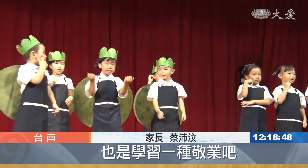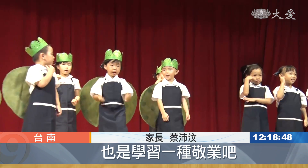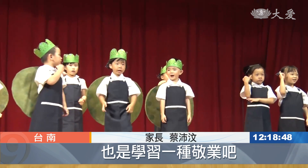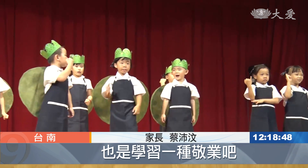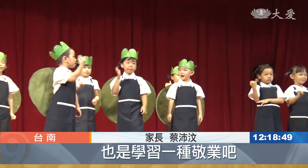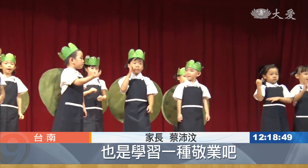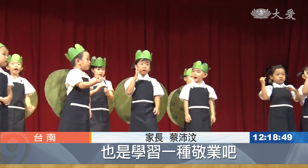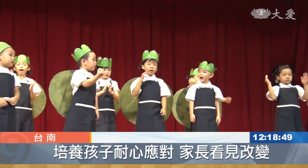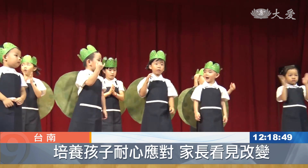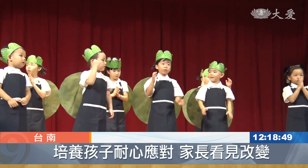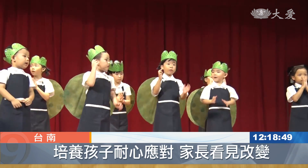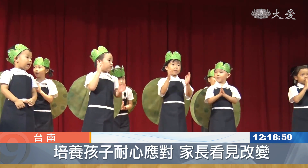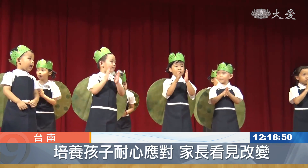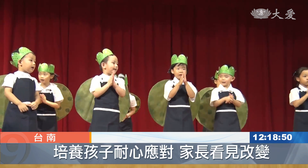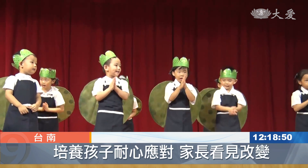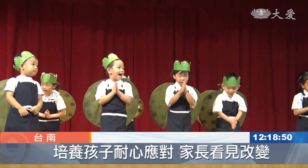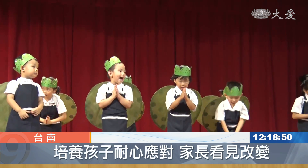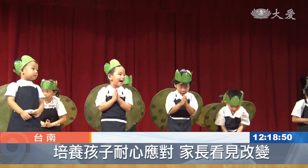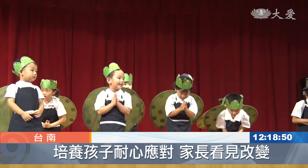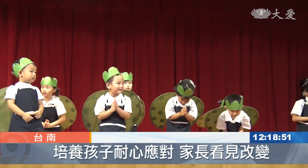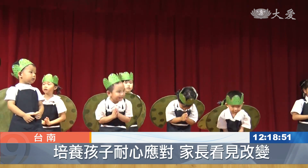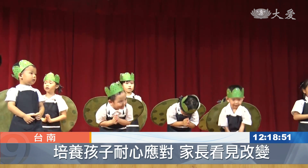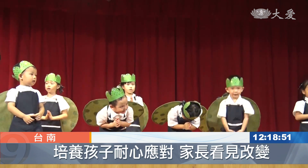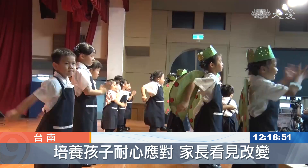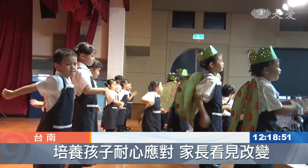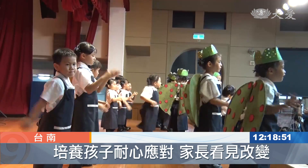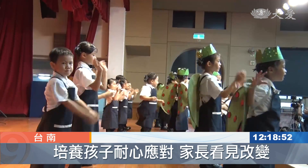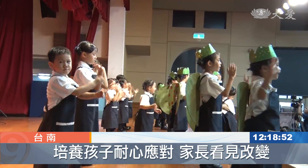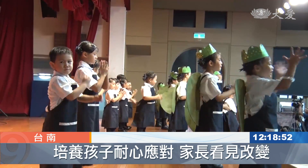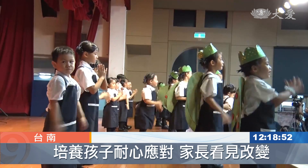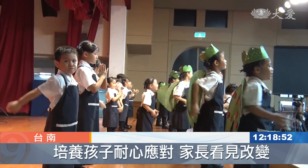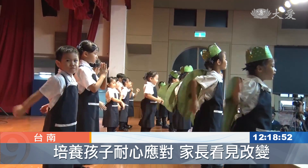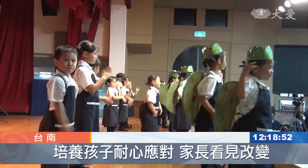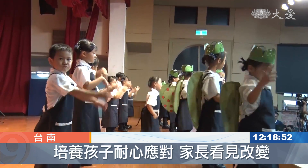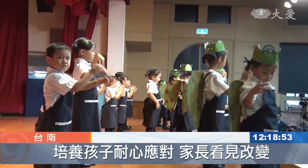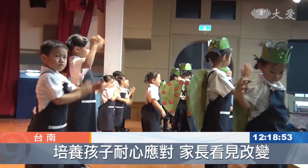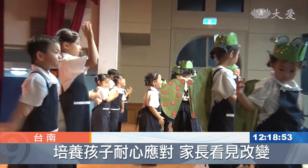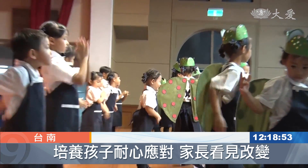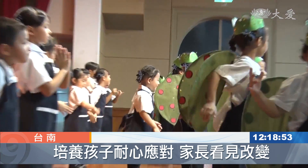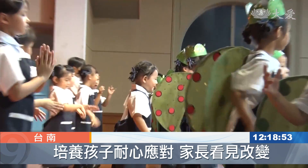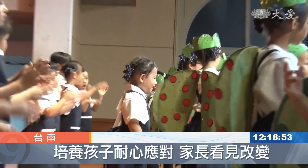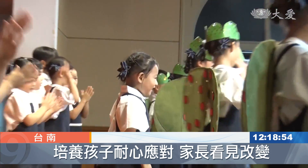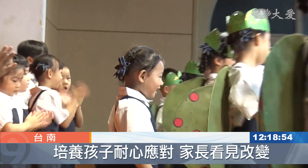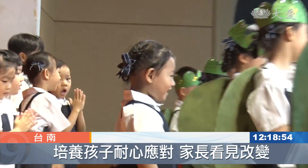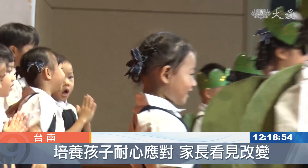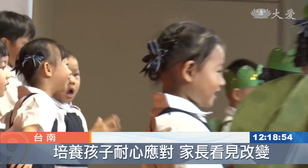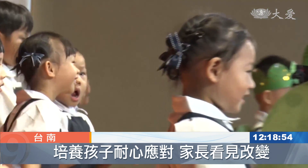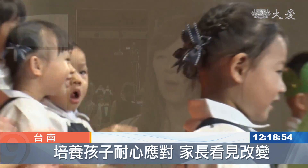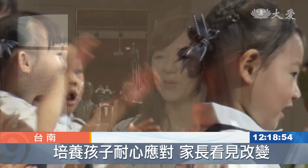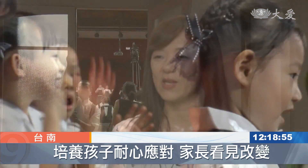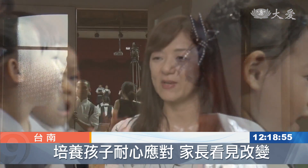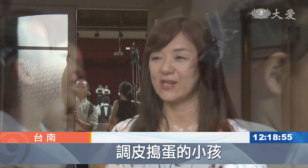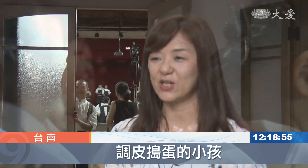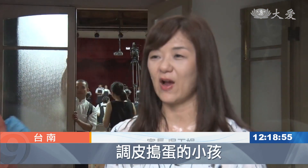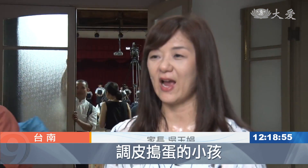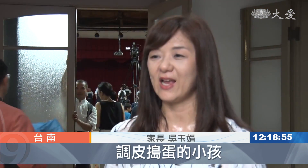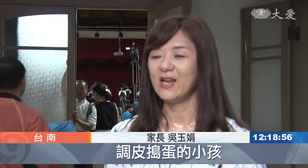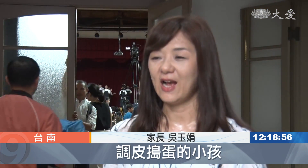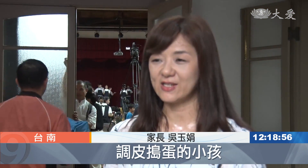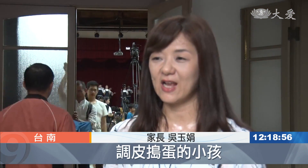吧。 小小年纪的孩子要登台表演，如何把心静下来是个大考验。 那么调皮捣蛋的小孩，他竟然可以